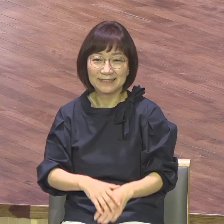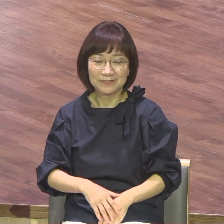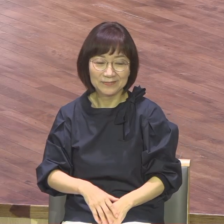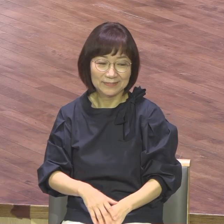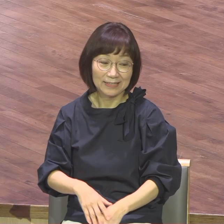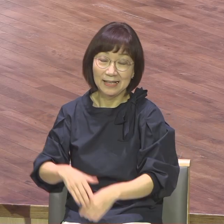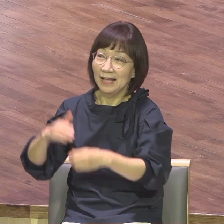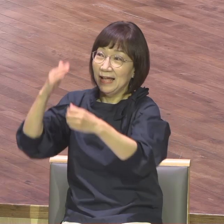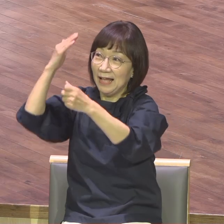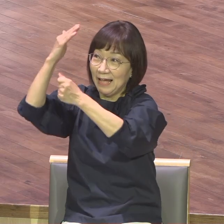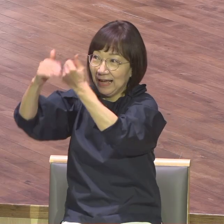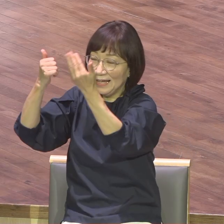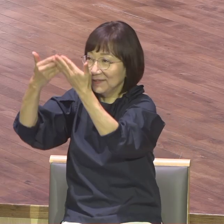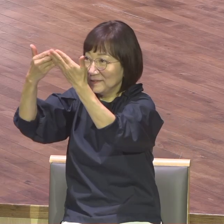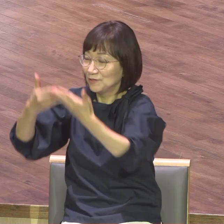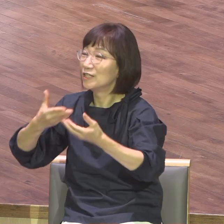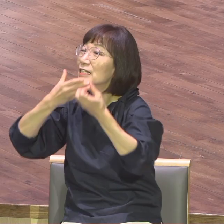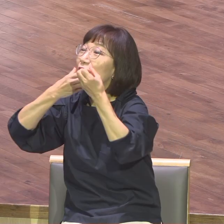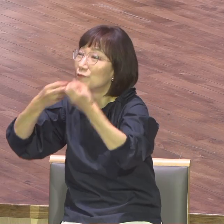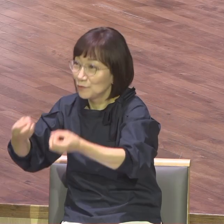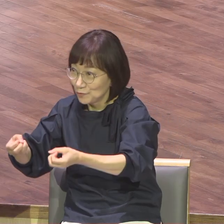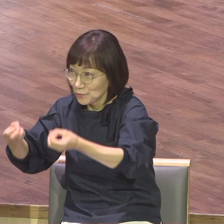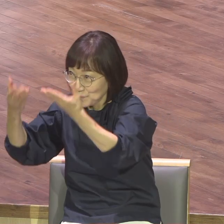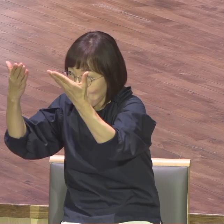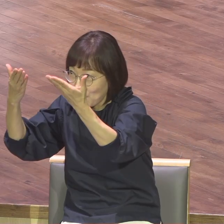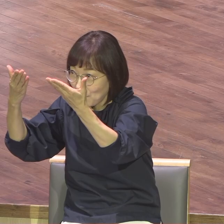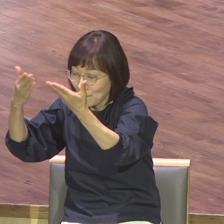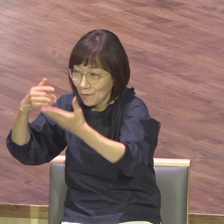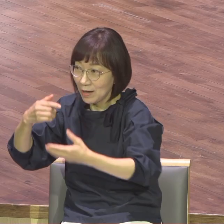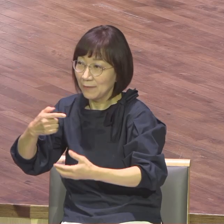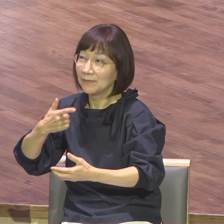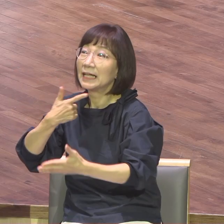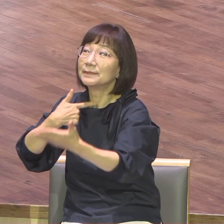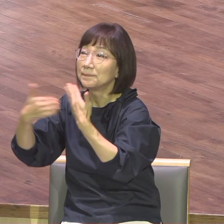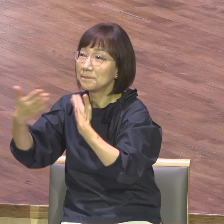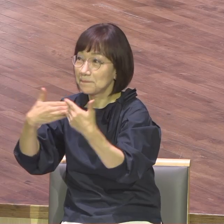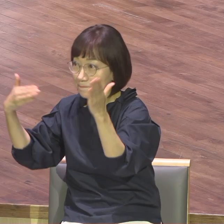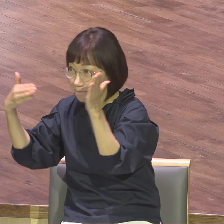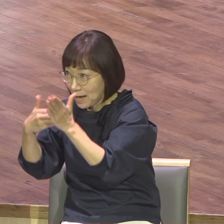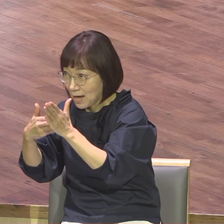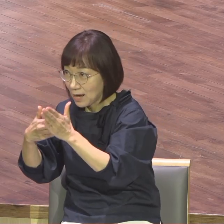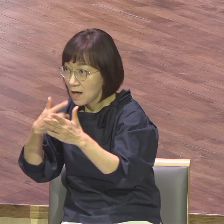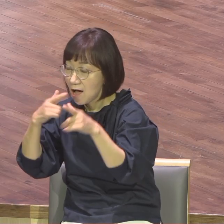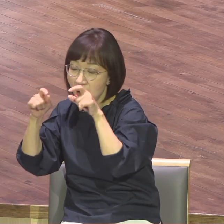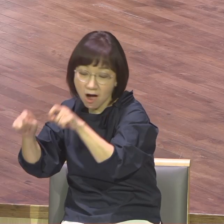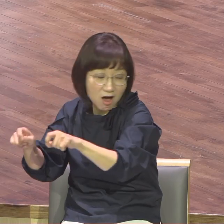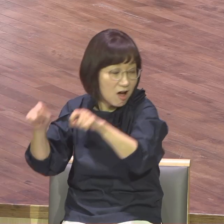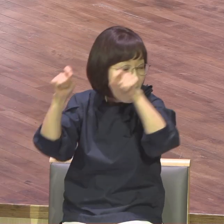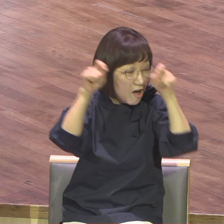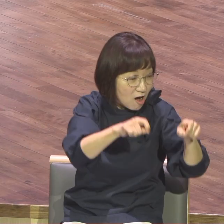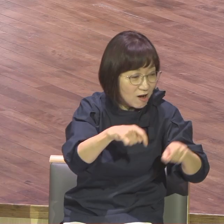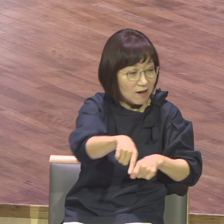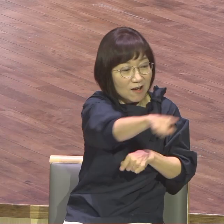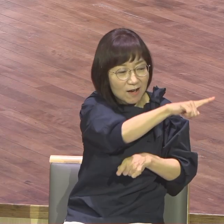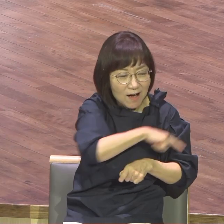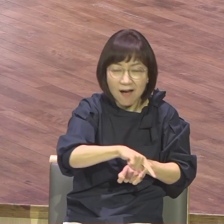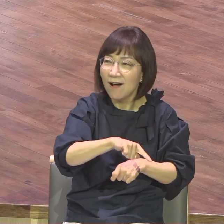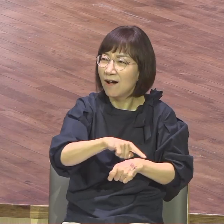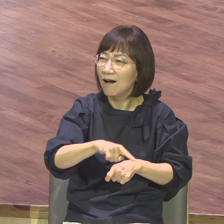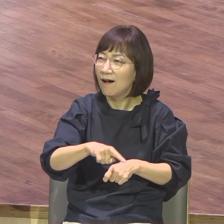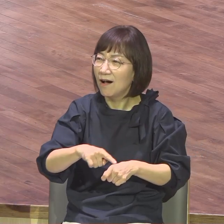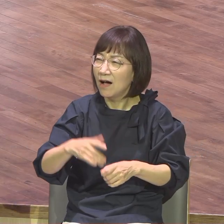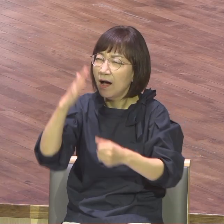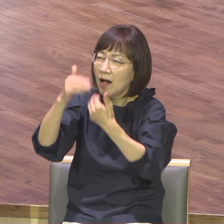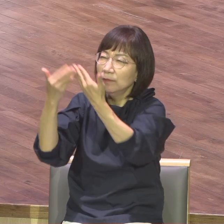블레싱을 사실적으로 그렇게 다 체험을 하고 맛보고 누리면서 복음의 선한 영향력을 그